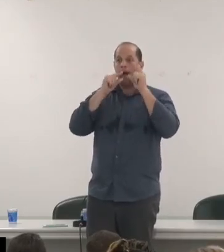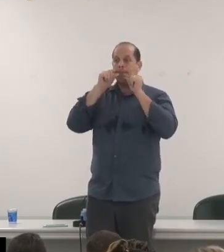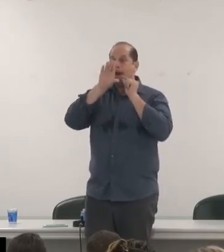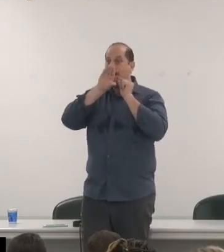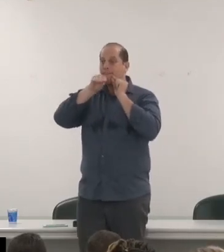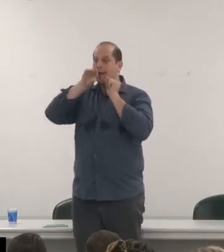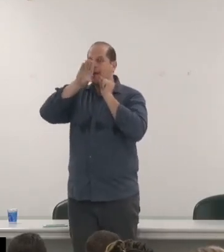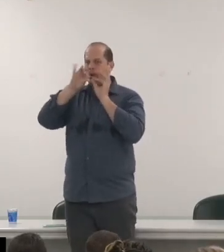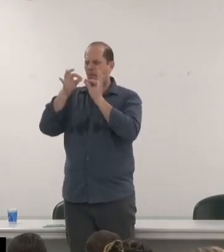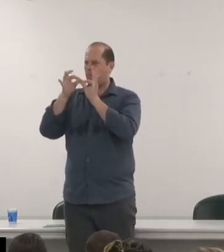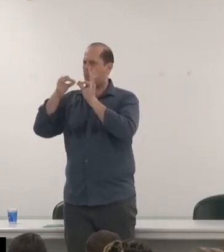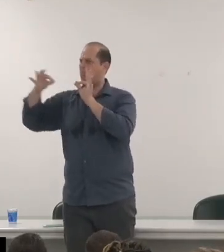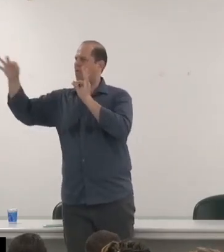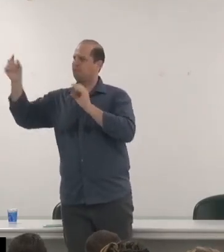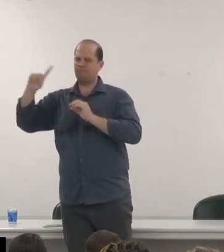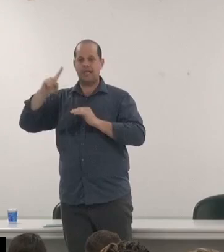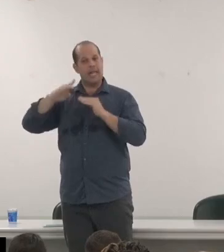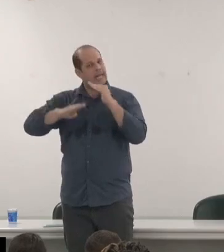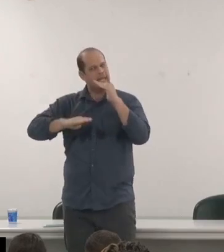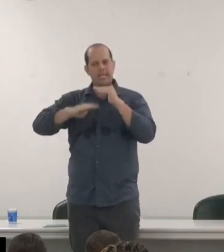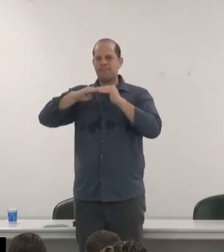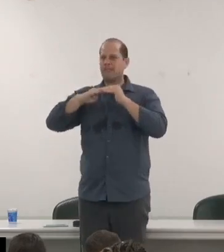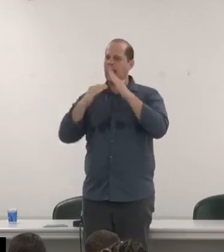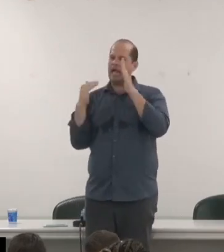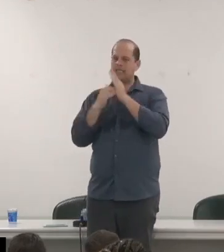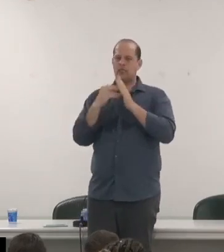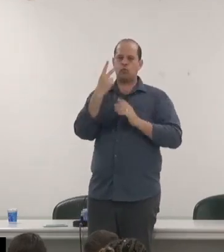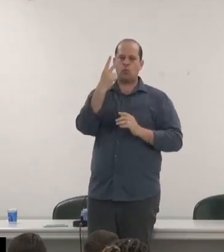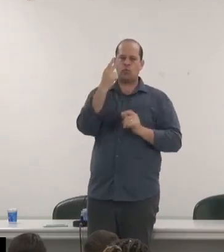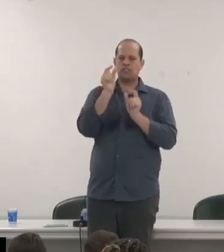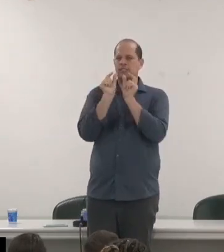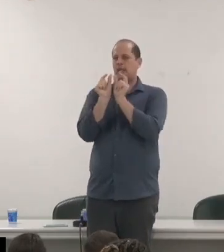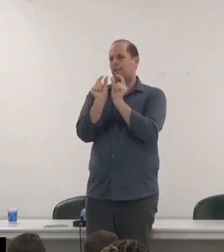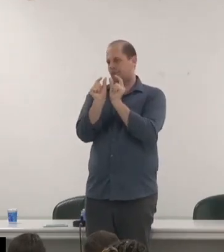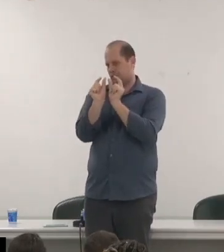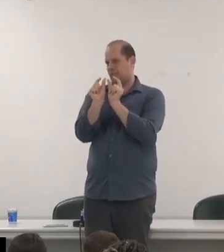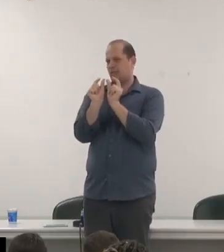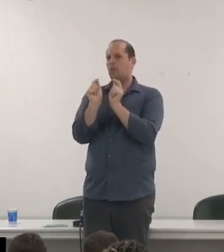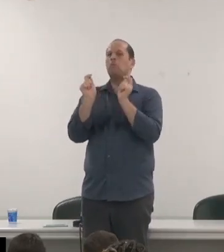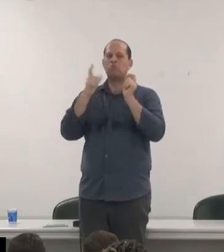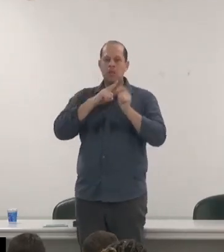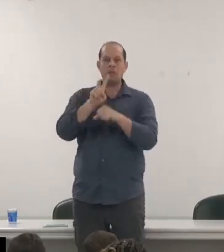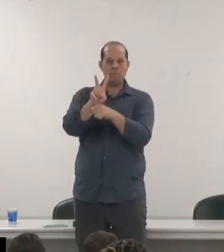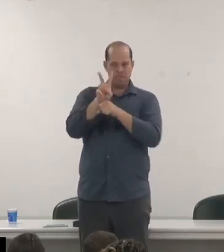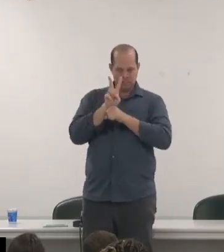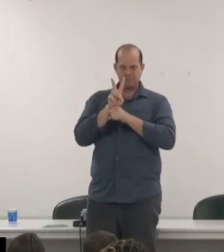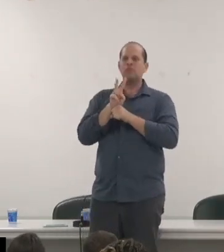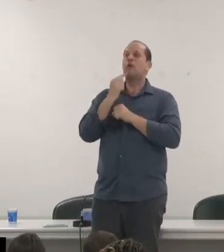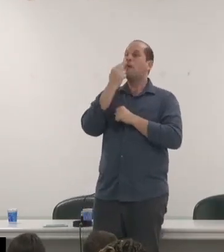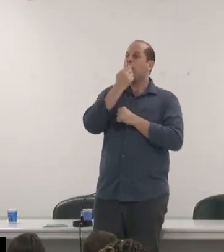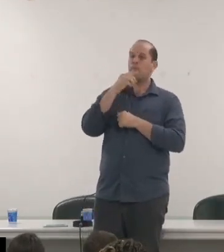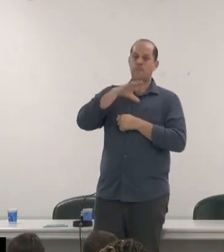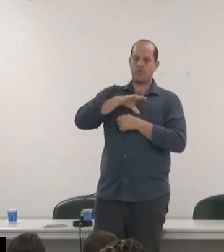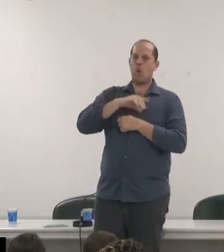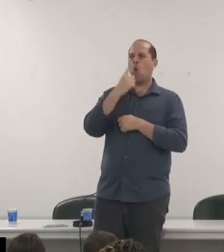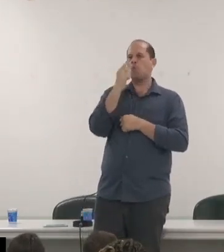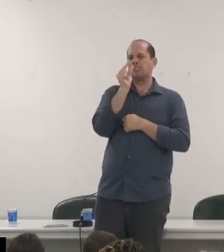gente percebe como o lábio da pessoa se movimenta, e a gente percebeu na pesquisa que, no máximo, há empréstimo de